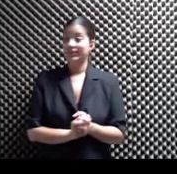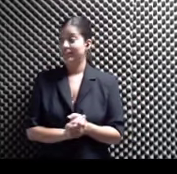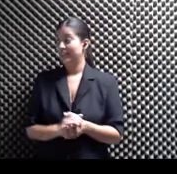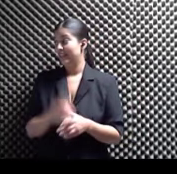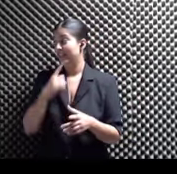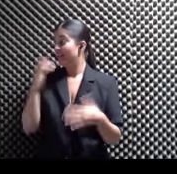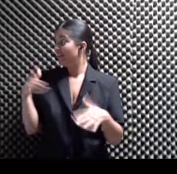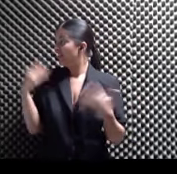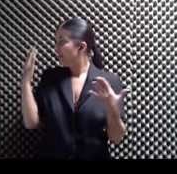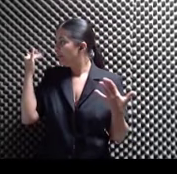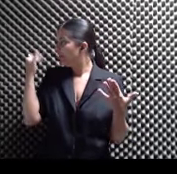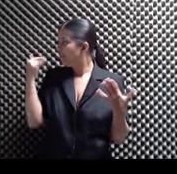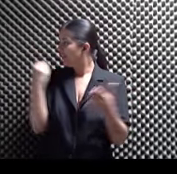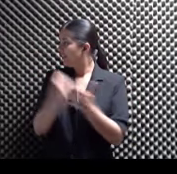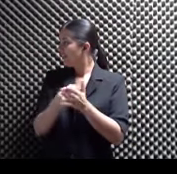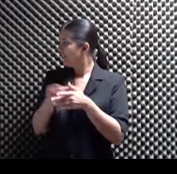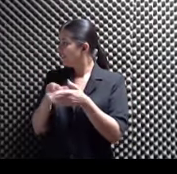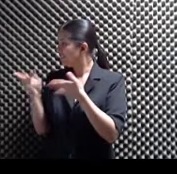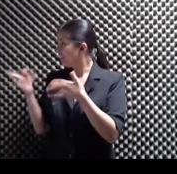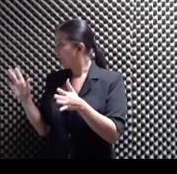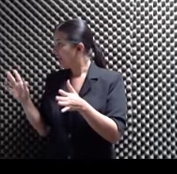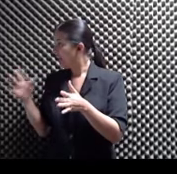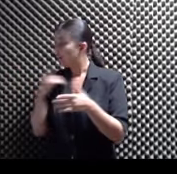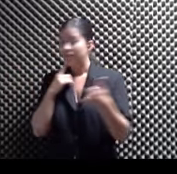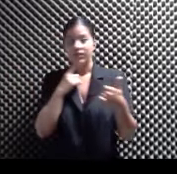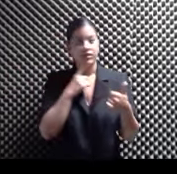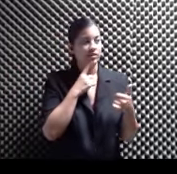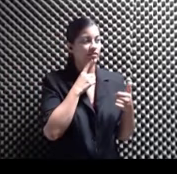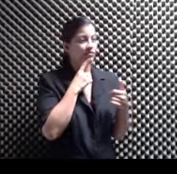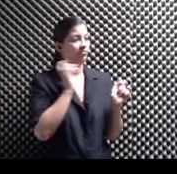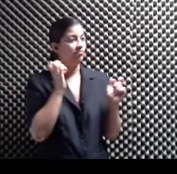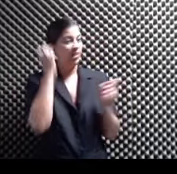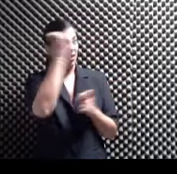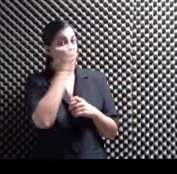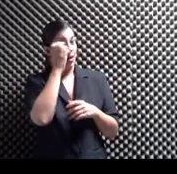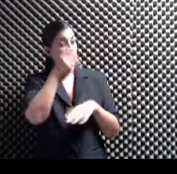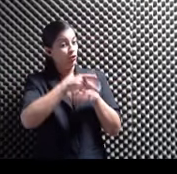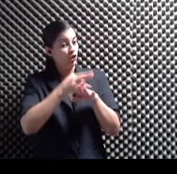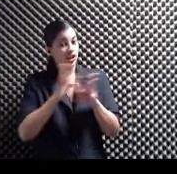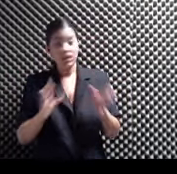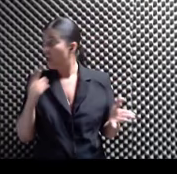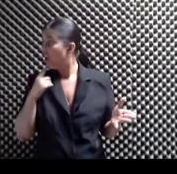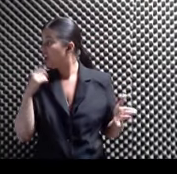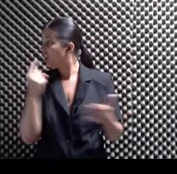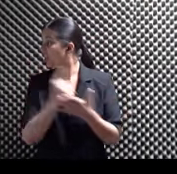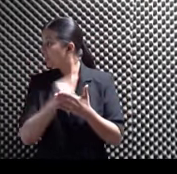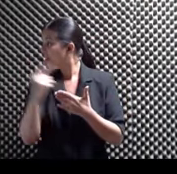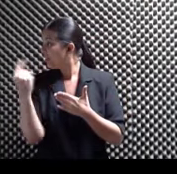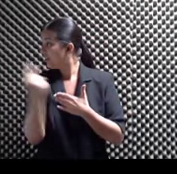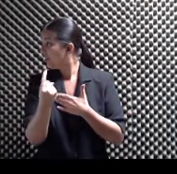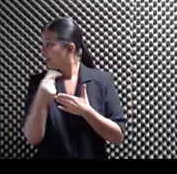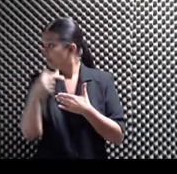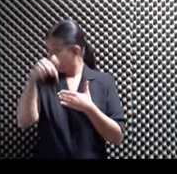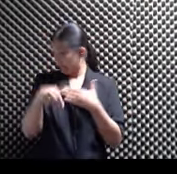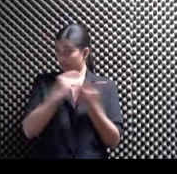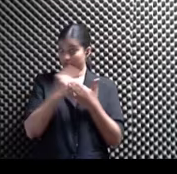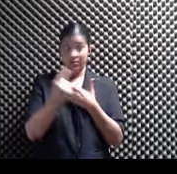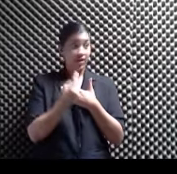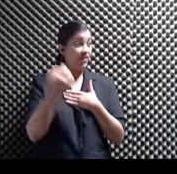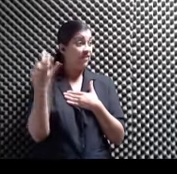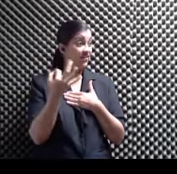Oye, ¿verdad? ¿Y las pruebas? ¿Las pruebas puertorriqueñas? ¿Todavía? El viernes. ¡Ay, Dios mío! La semana que viene. No, esta, este